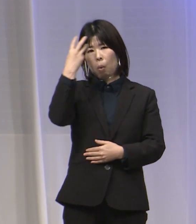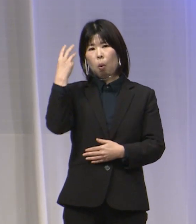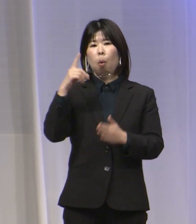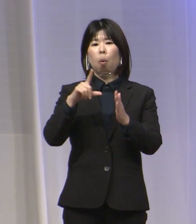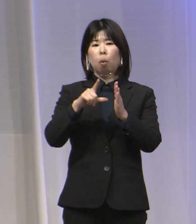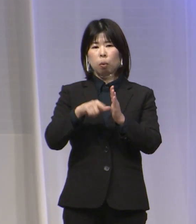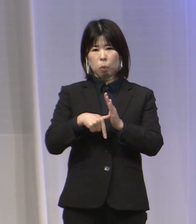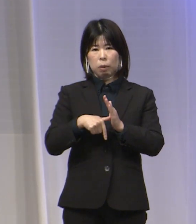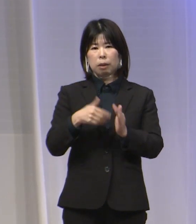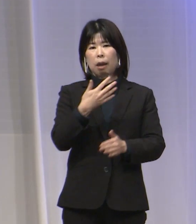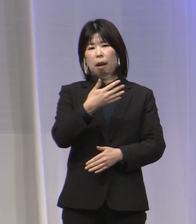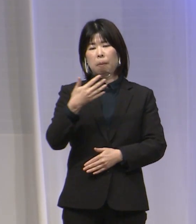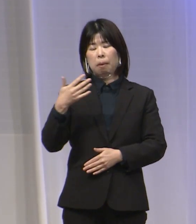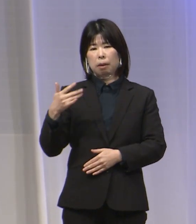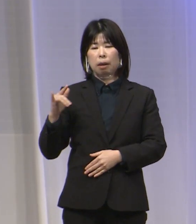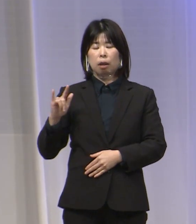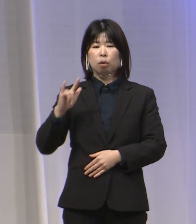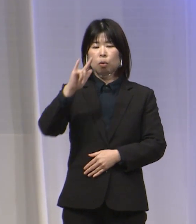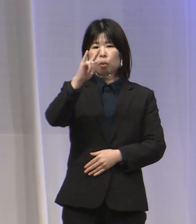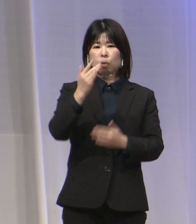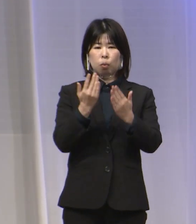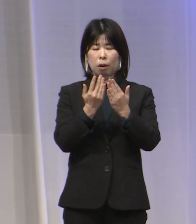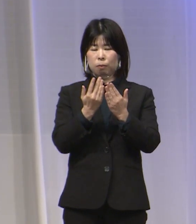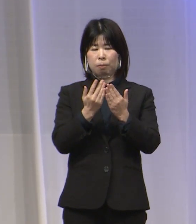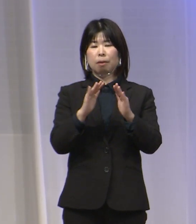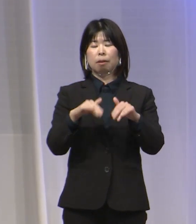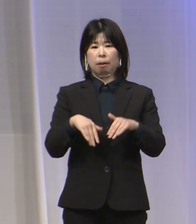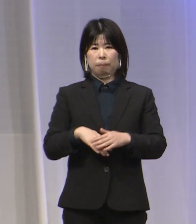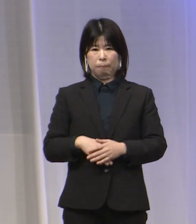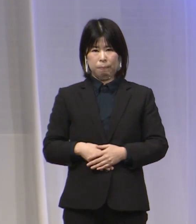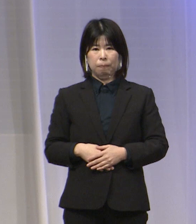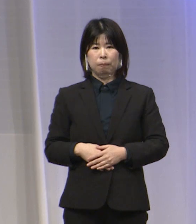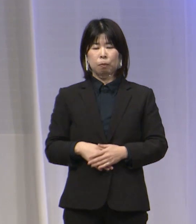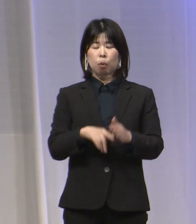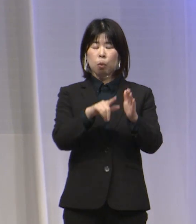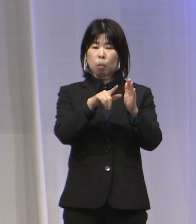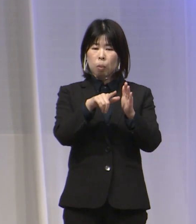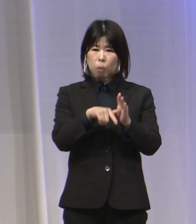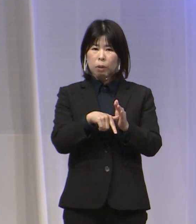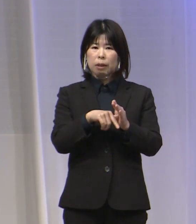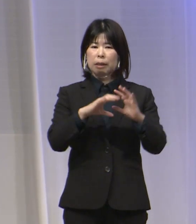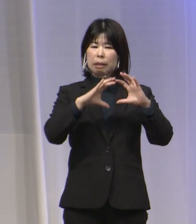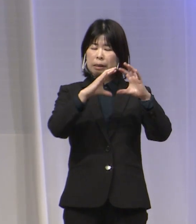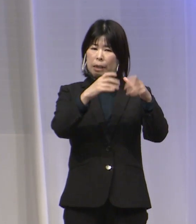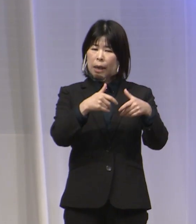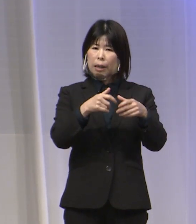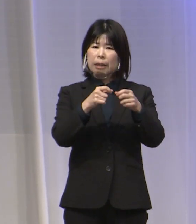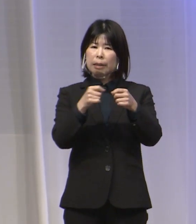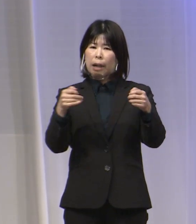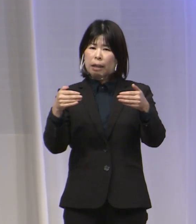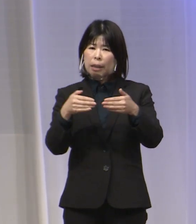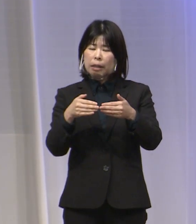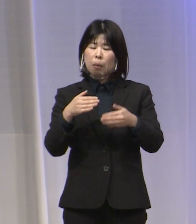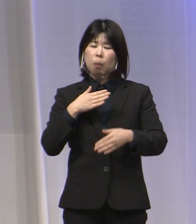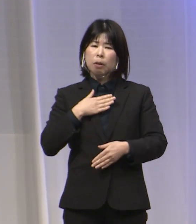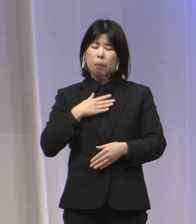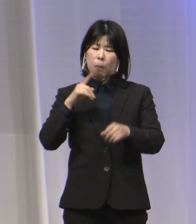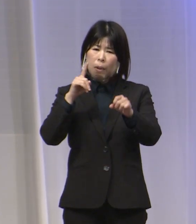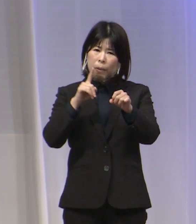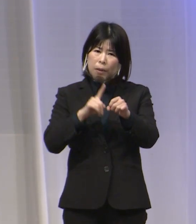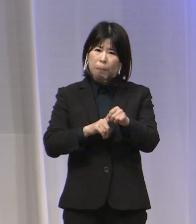ました留学中には世界に長崎を知ってもらうためにはどうしたらよいかと